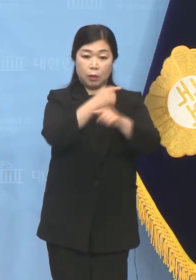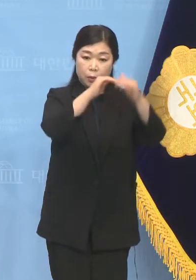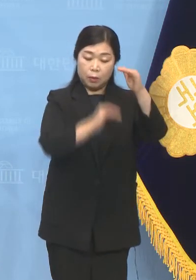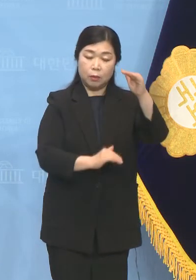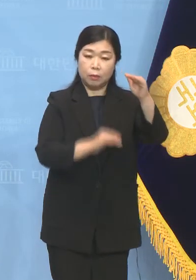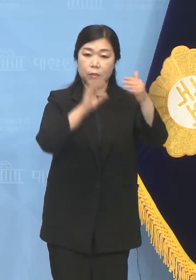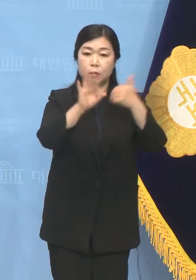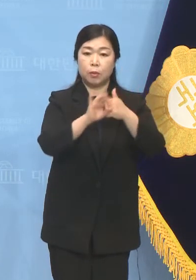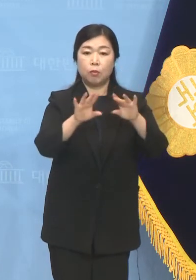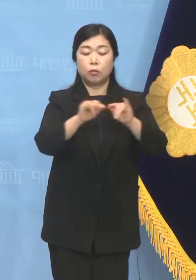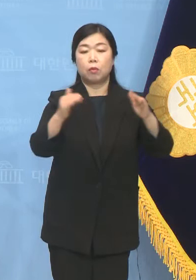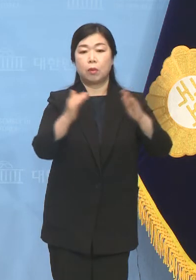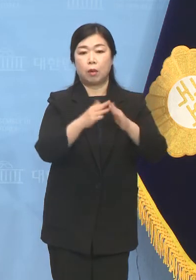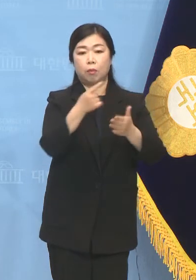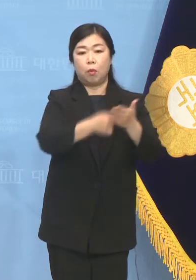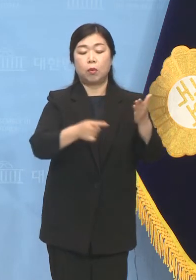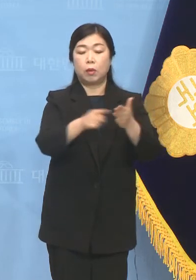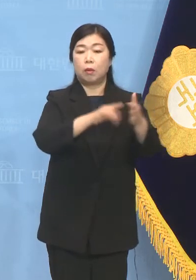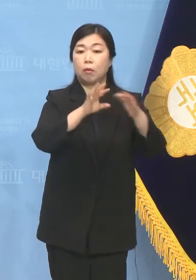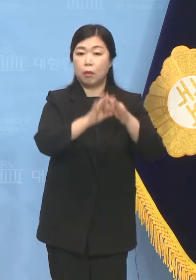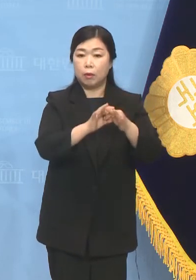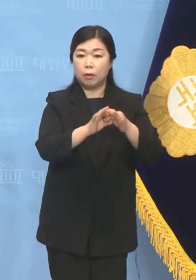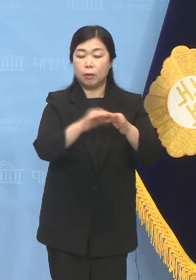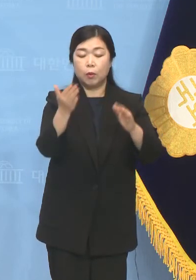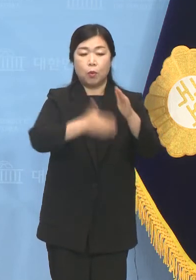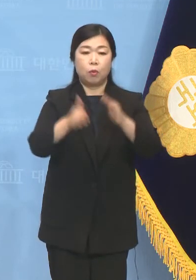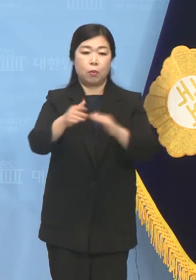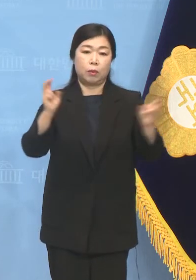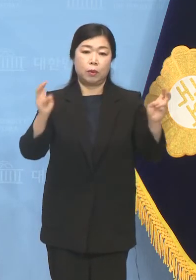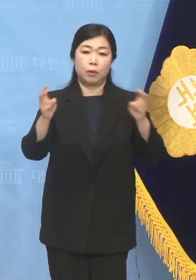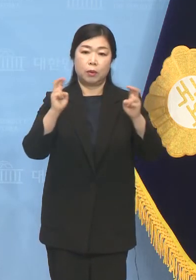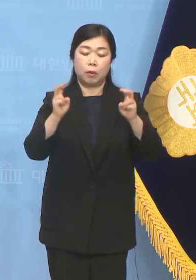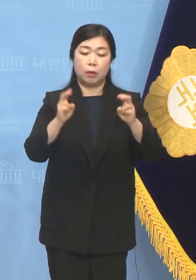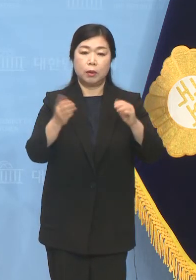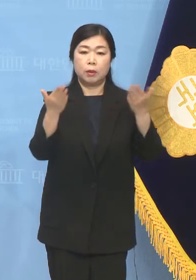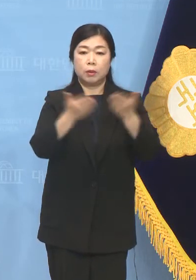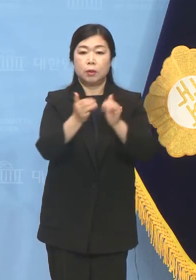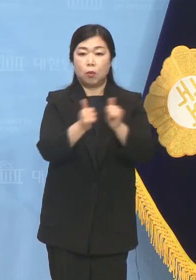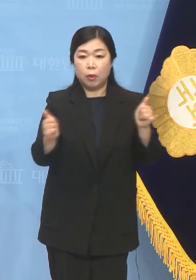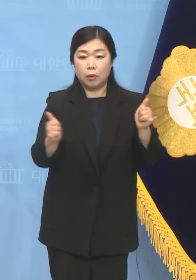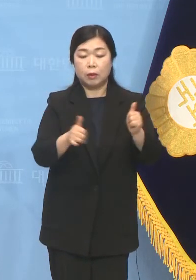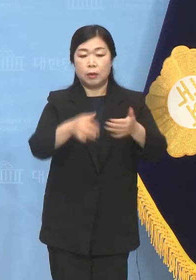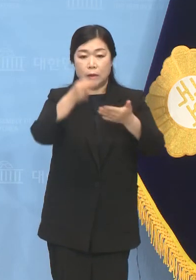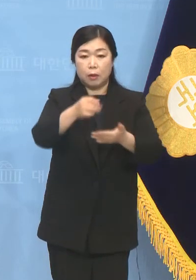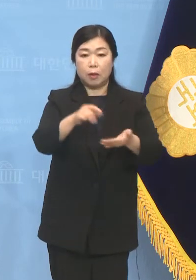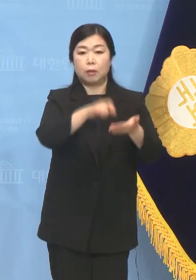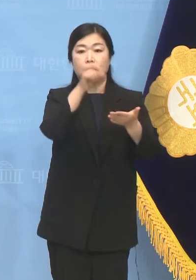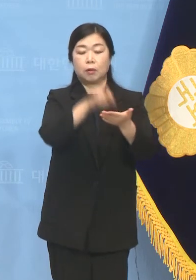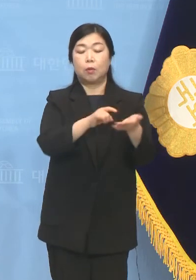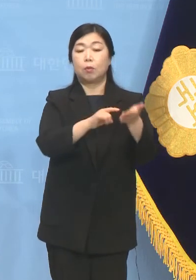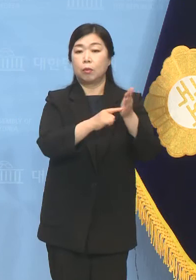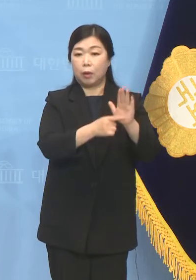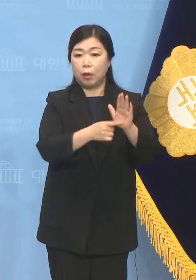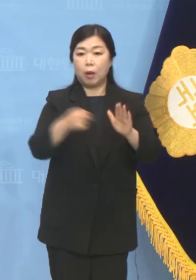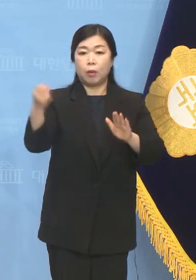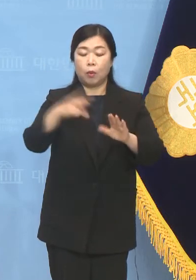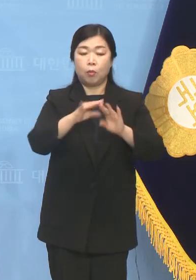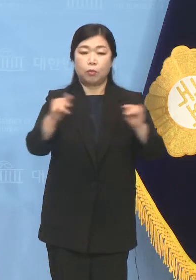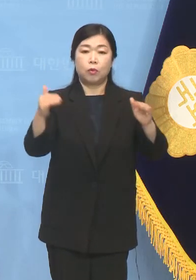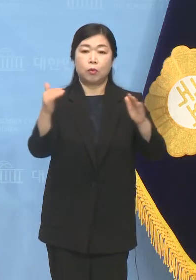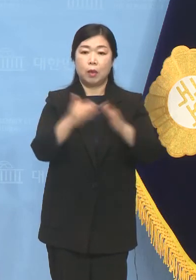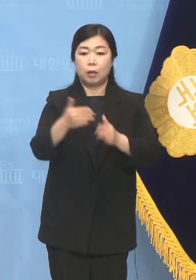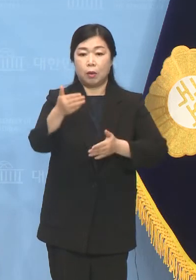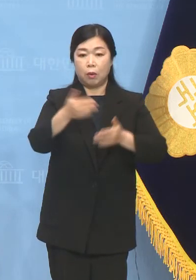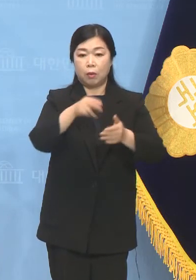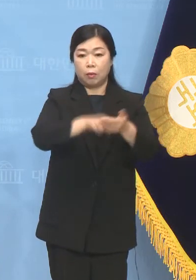개정안들은 부동산 보상 관련 공공기관 임직원 재산 등록 공개 및 부동산